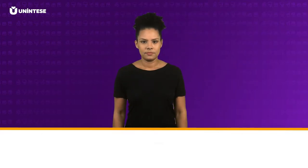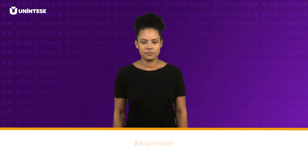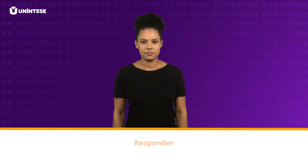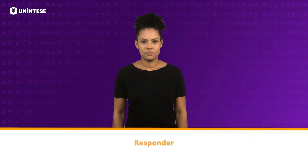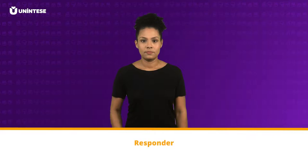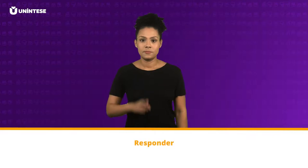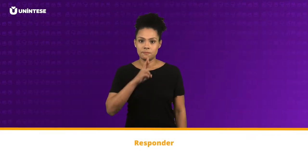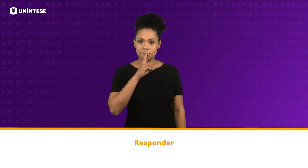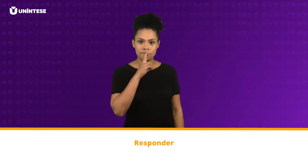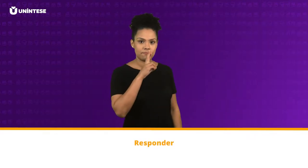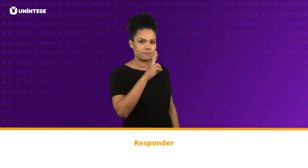Responder